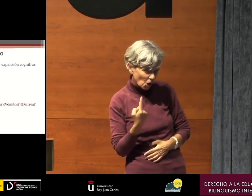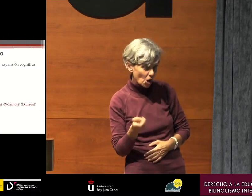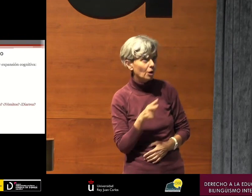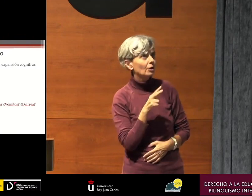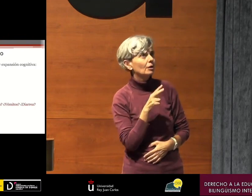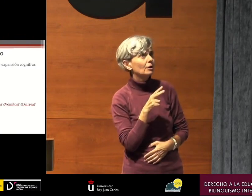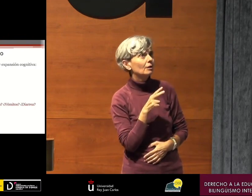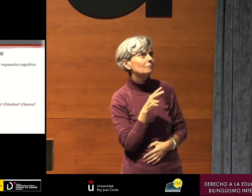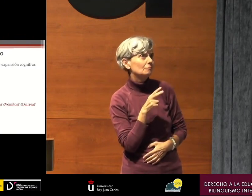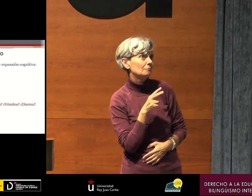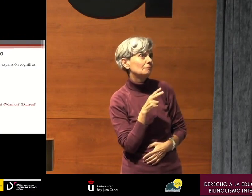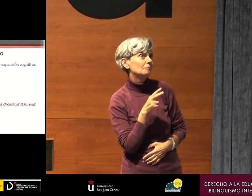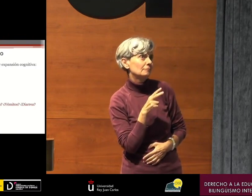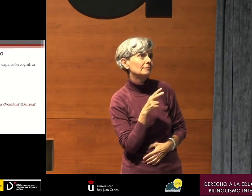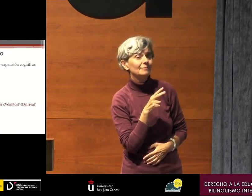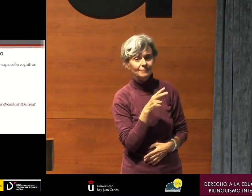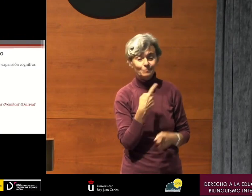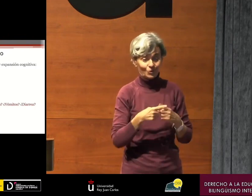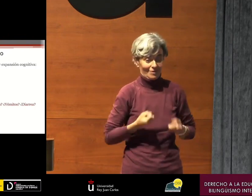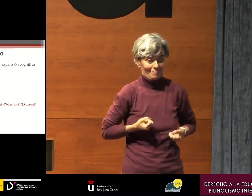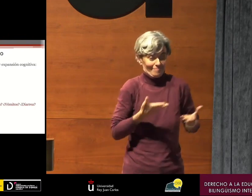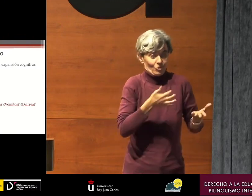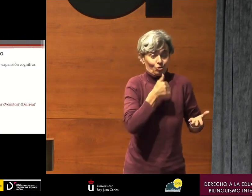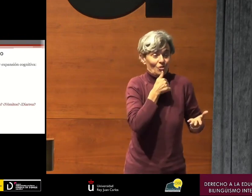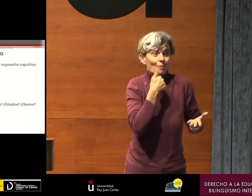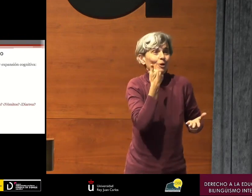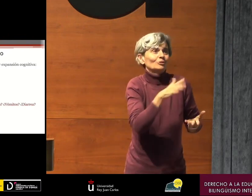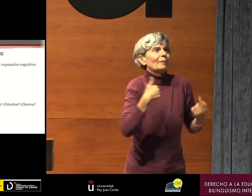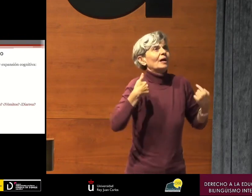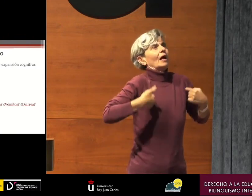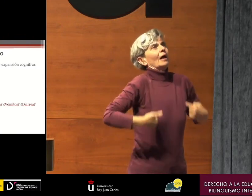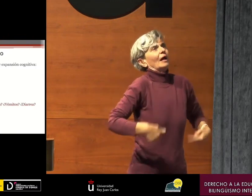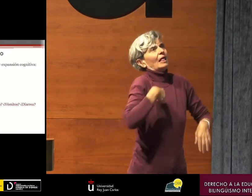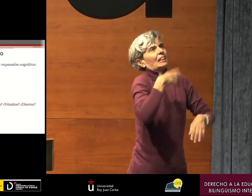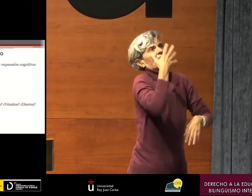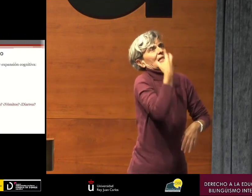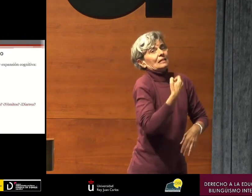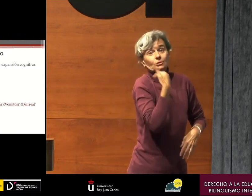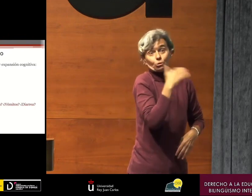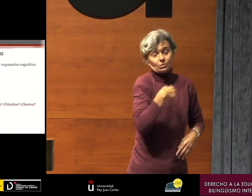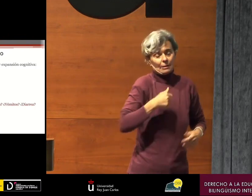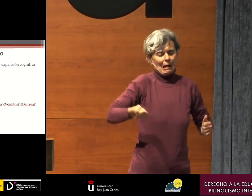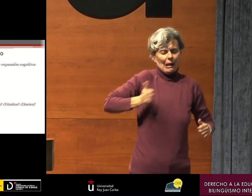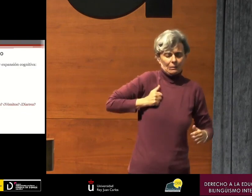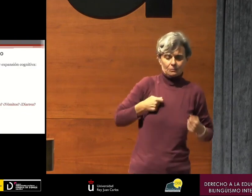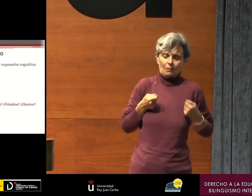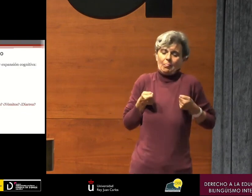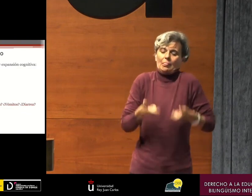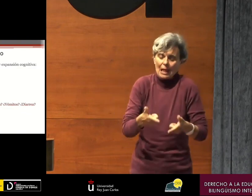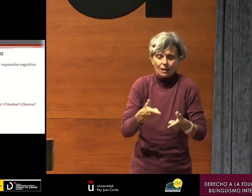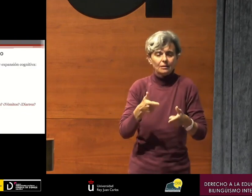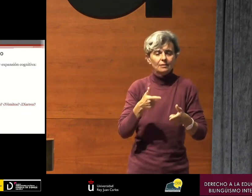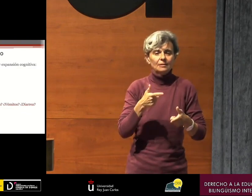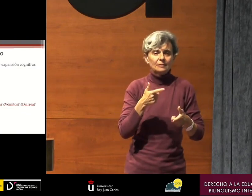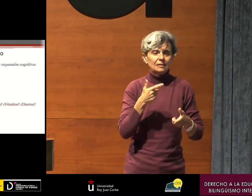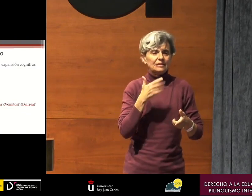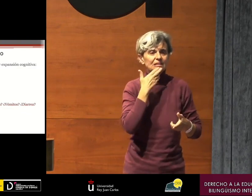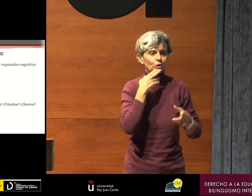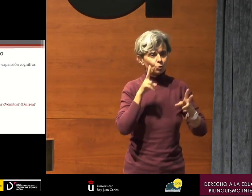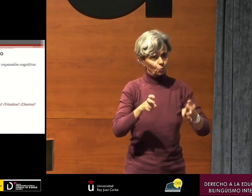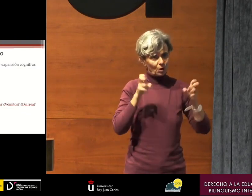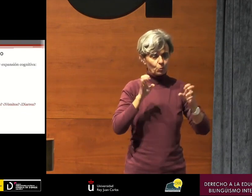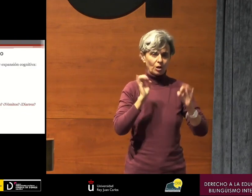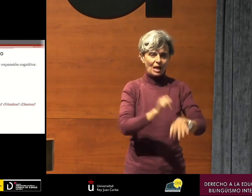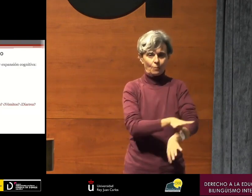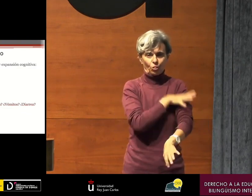porque Pau está enfermo, ¿verdad? Y te encuentras solo. Y él te puede afirmar ante esa pregunta, ¿no? No sabe decir